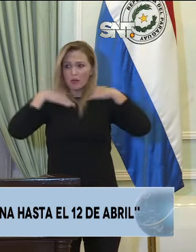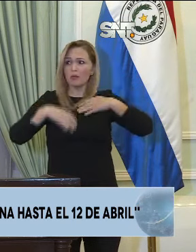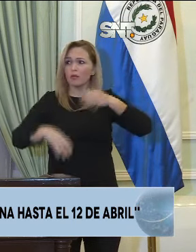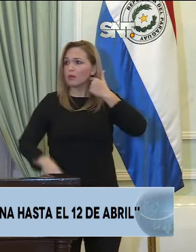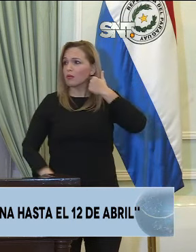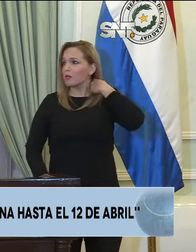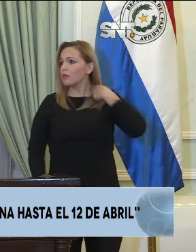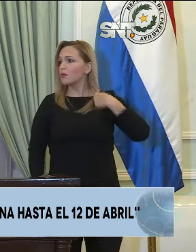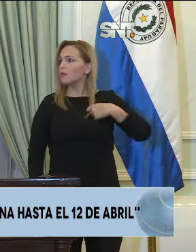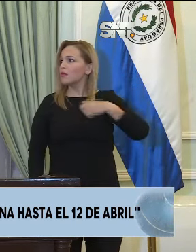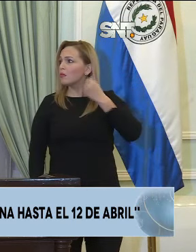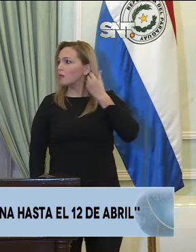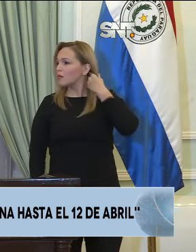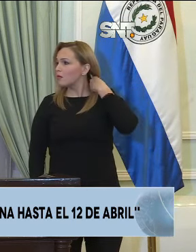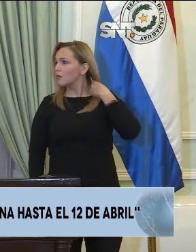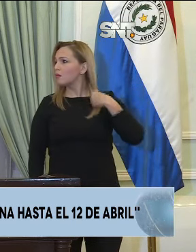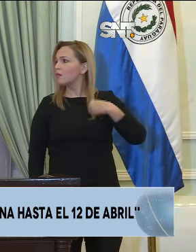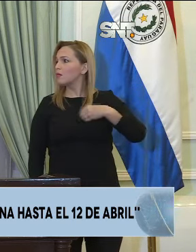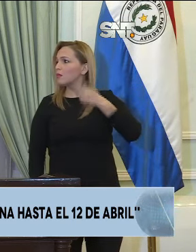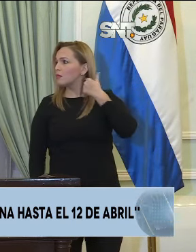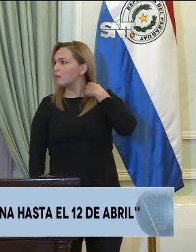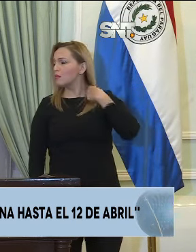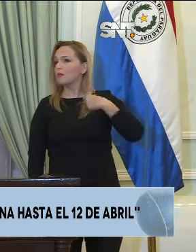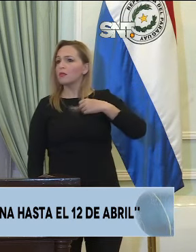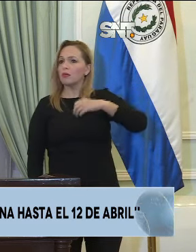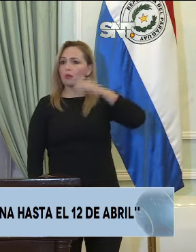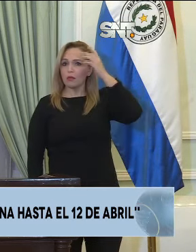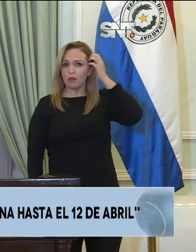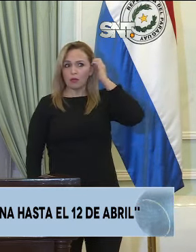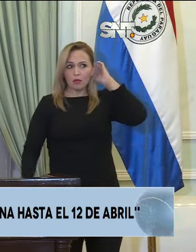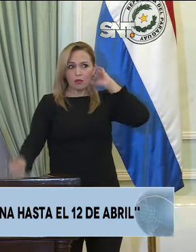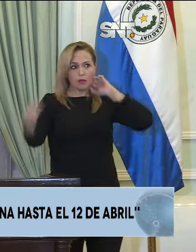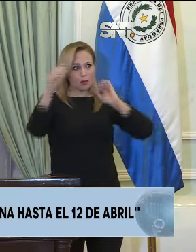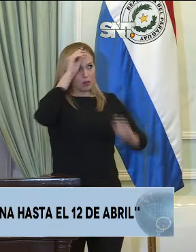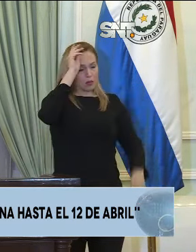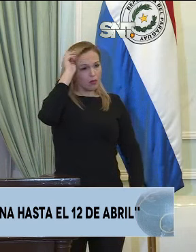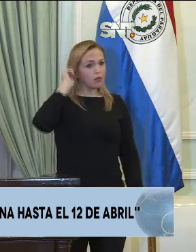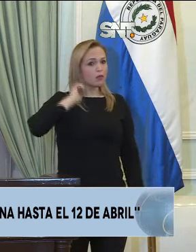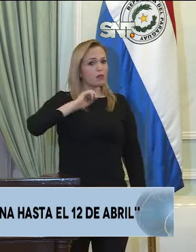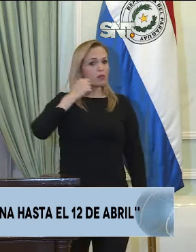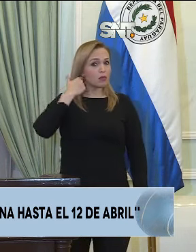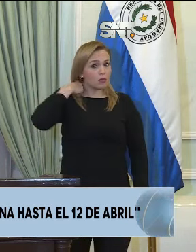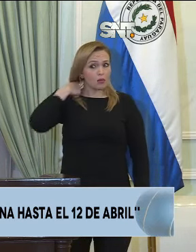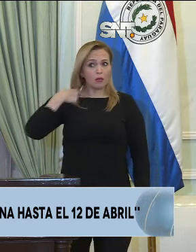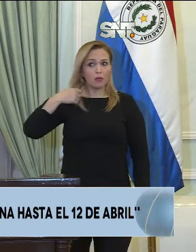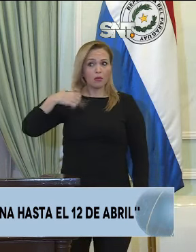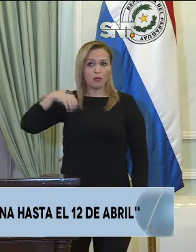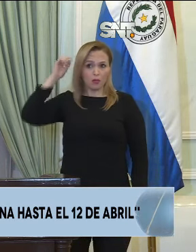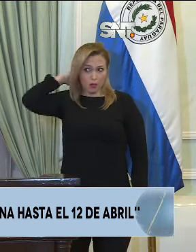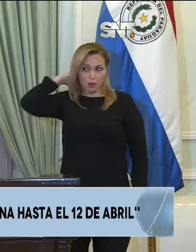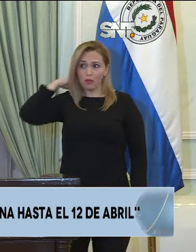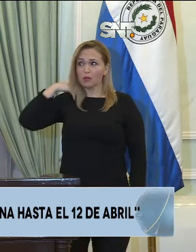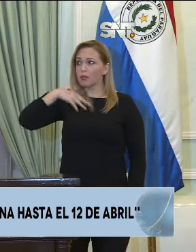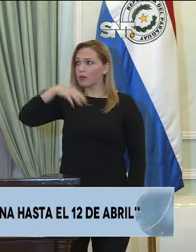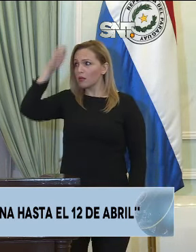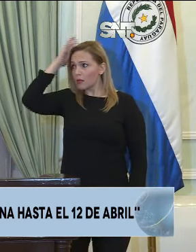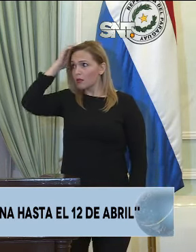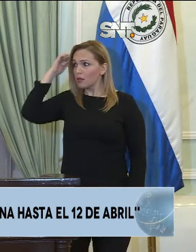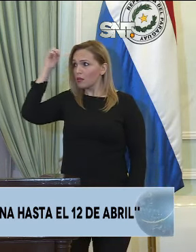justamente que ya está preparada. Quiero rescatar y entrecomillar esto, lo que decía el presidente de la República. No sabemos cuándo